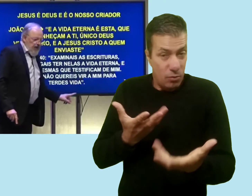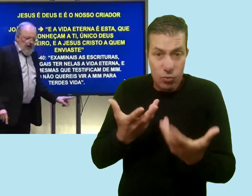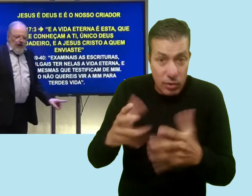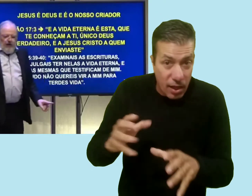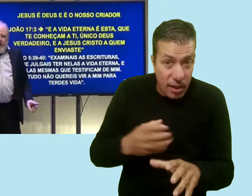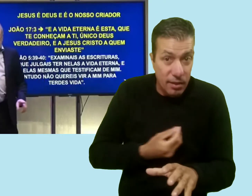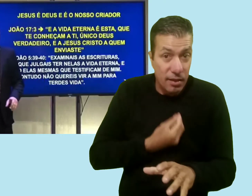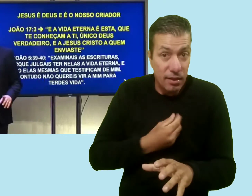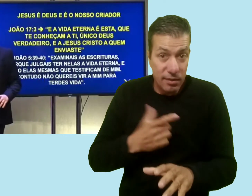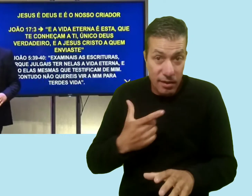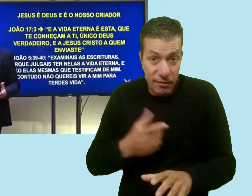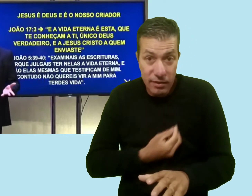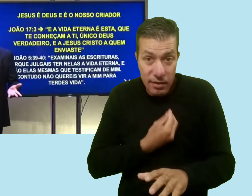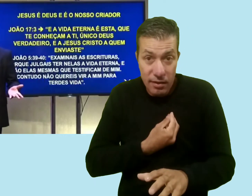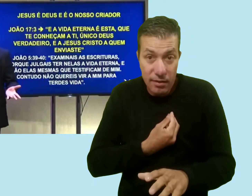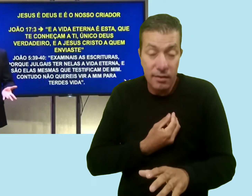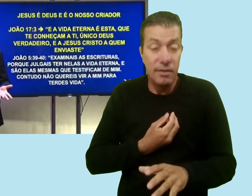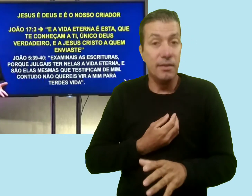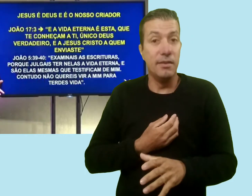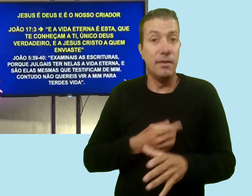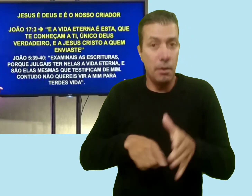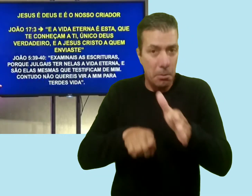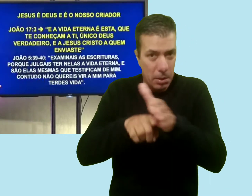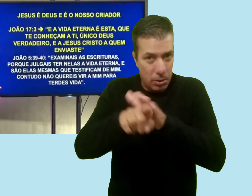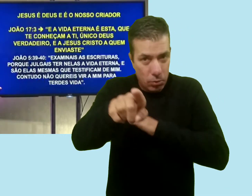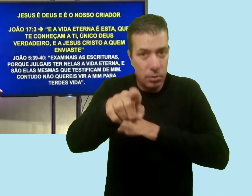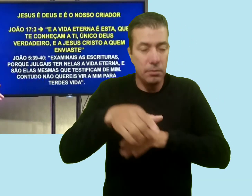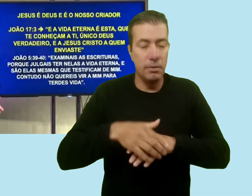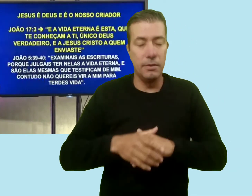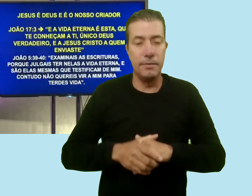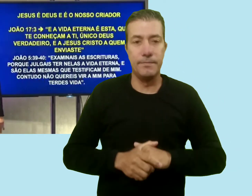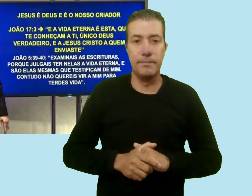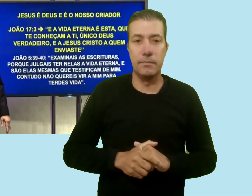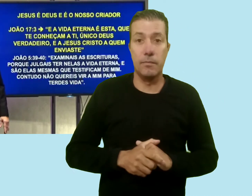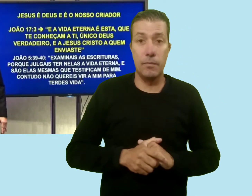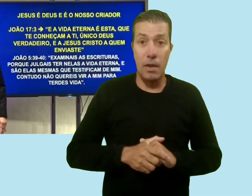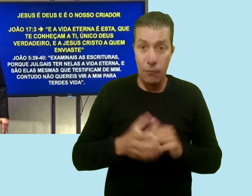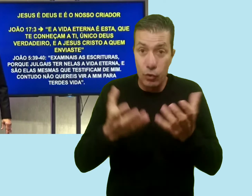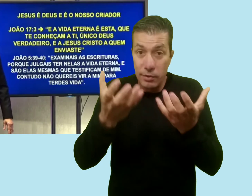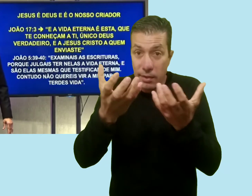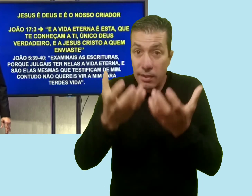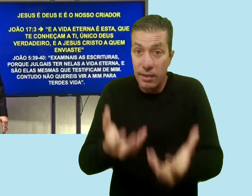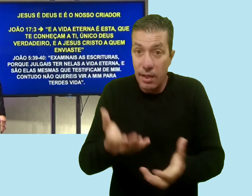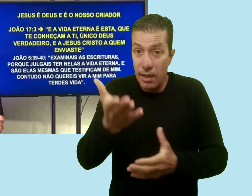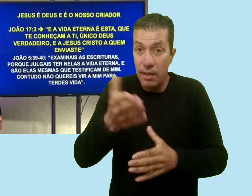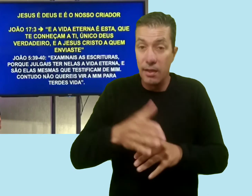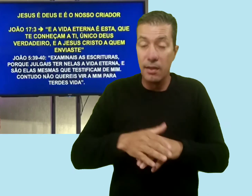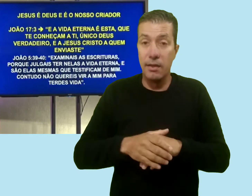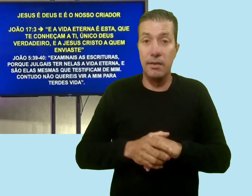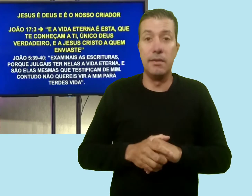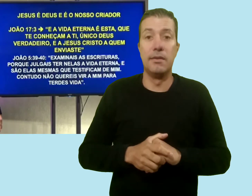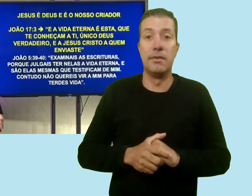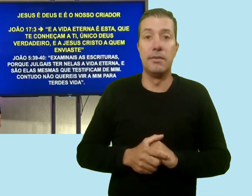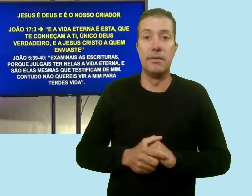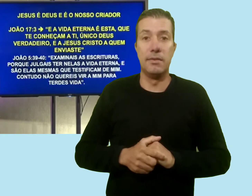terdes vida. E eu vou fazer aqui um apelo para você. Você